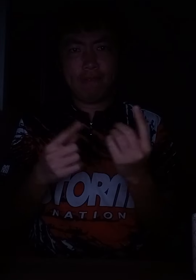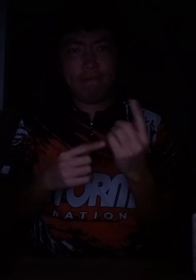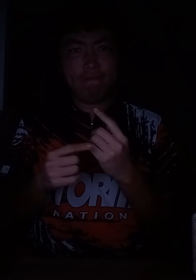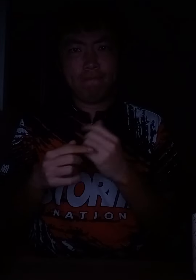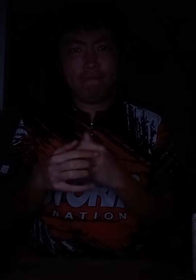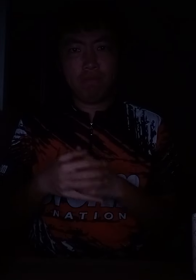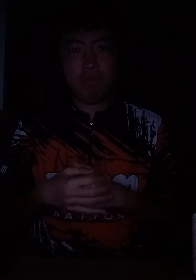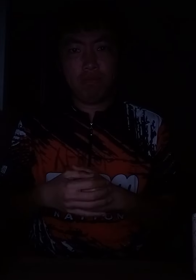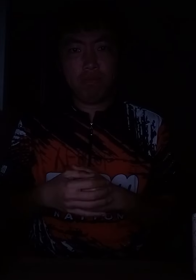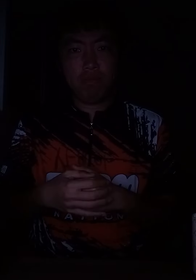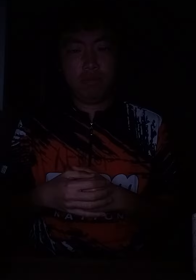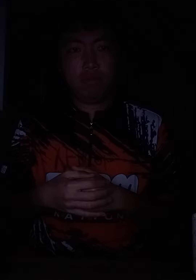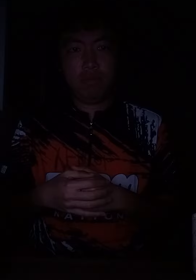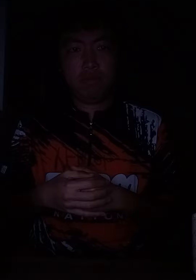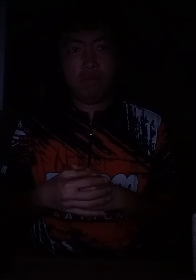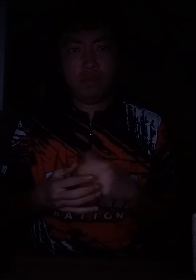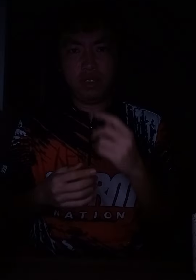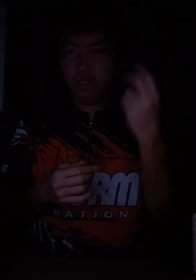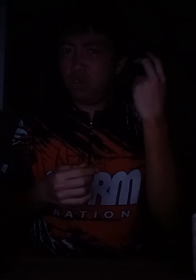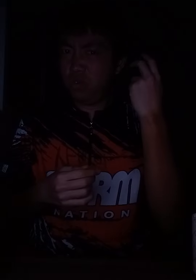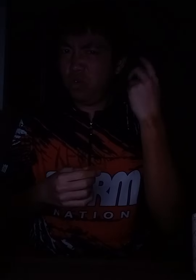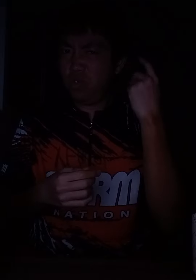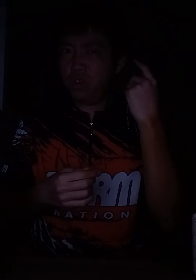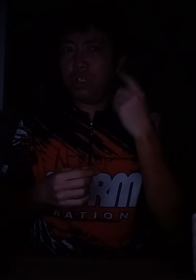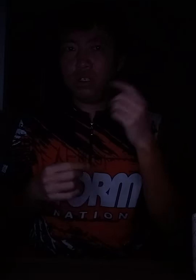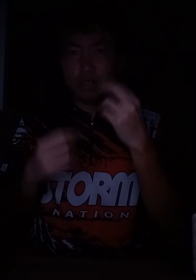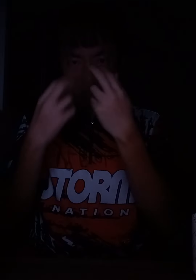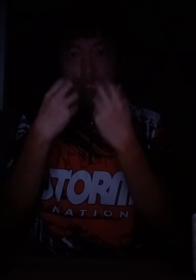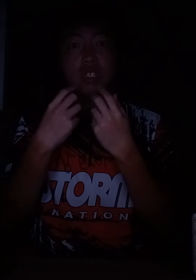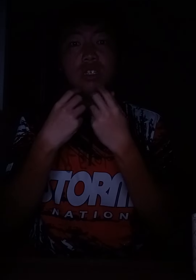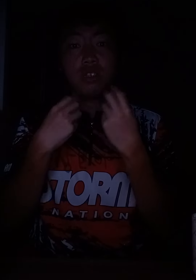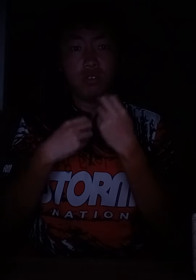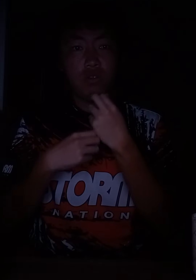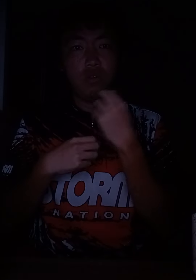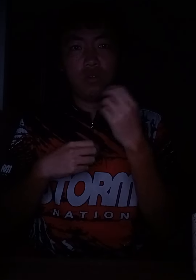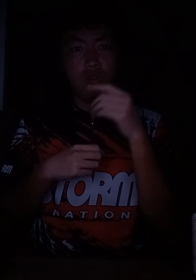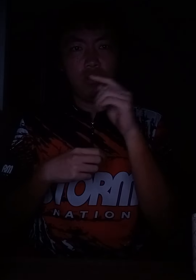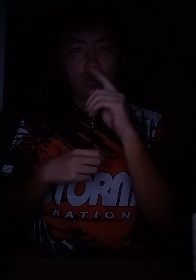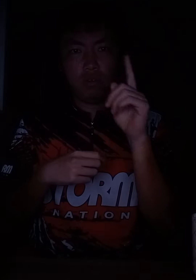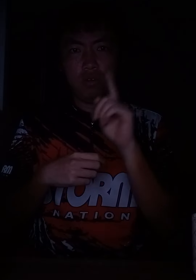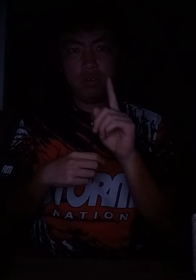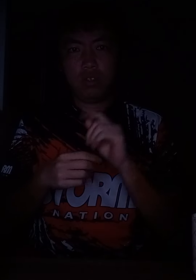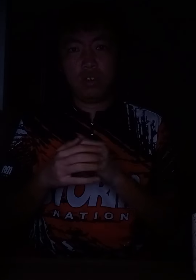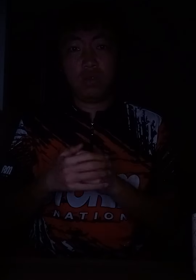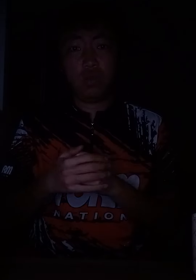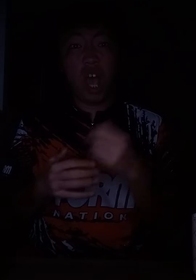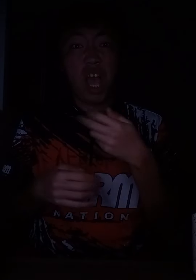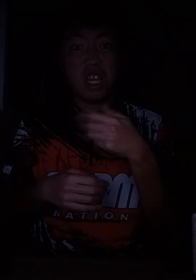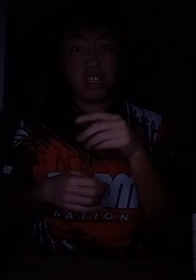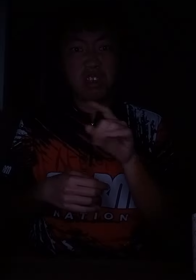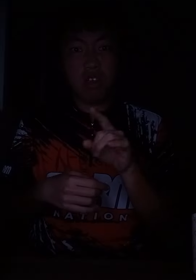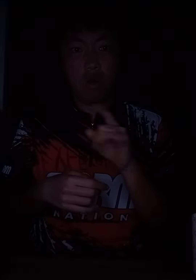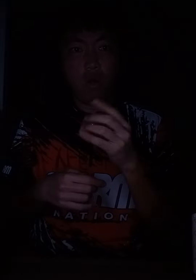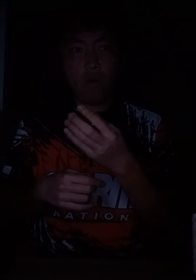보잖아. 무슨 전화 올려갖고 잠깐 내린 거 같다. 무슨 나 진짜 스킨놀잖아.